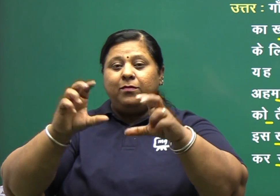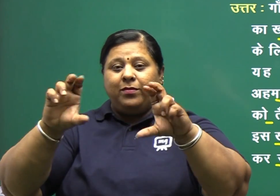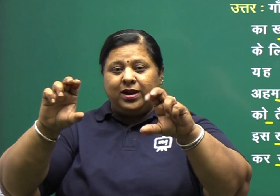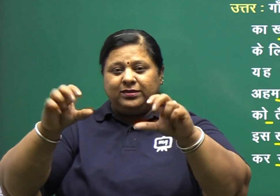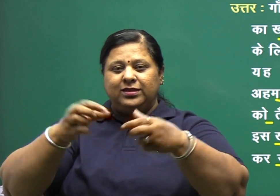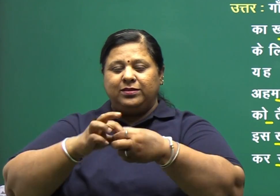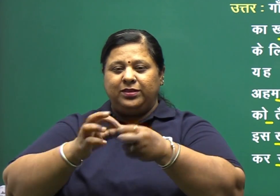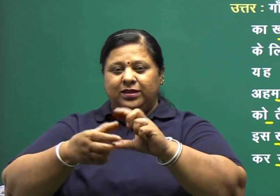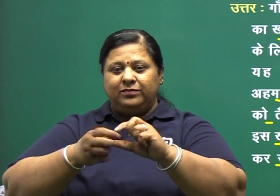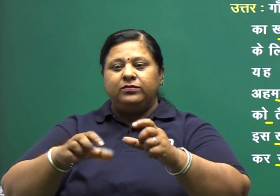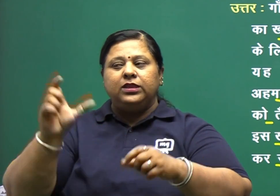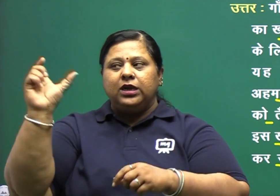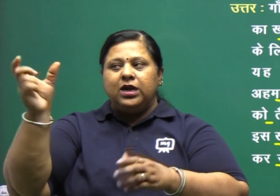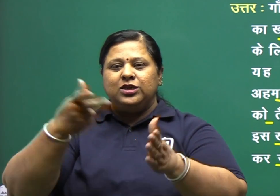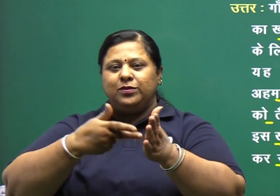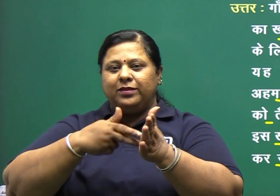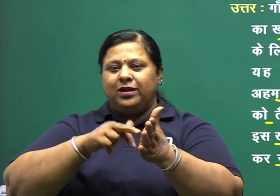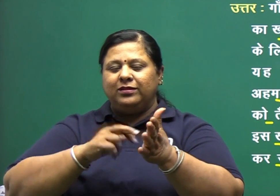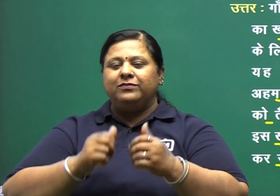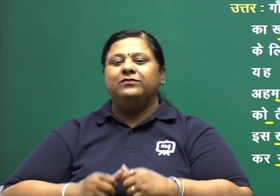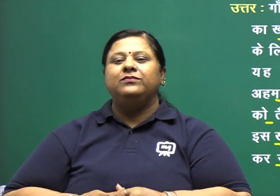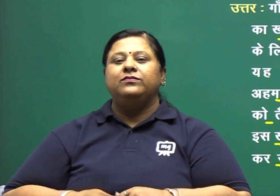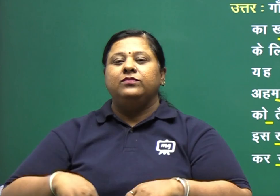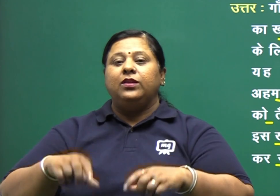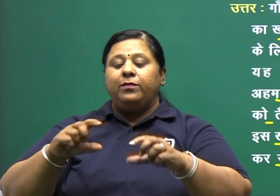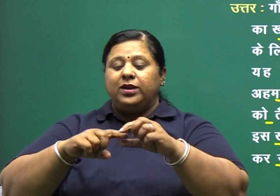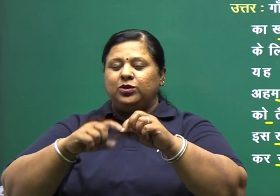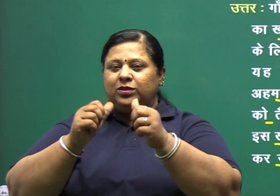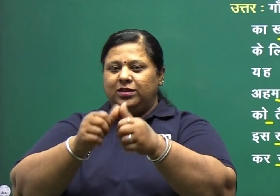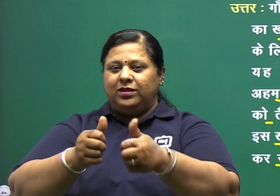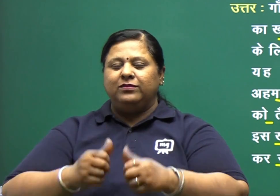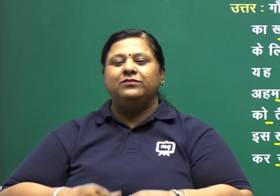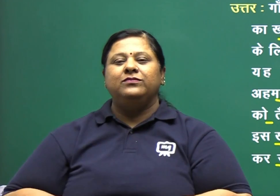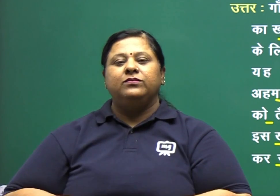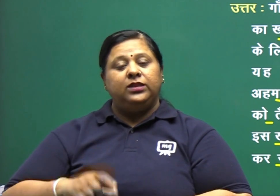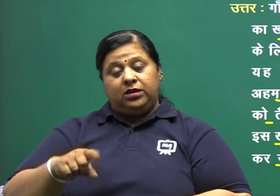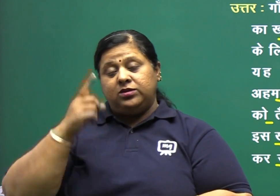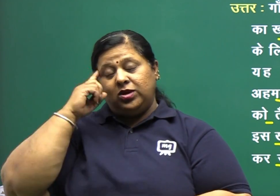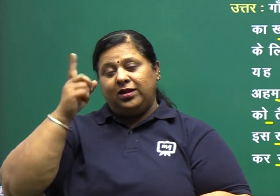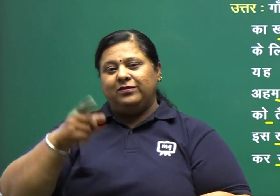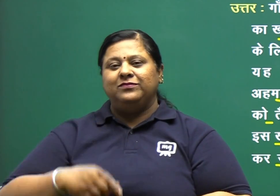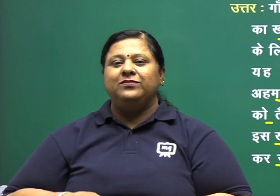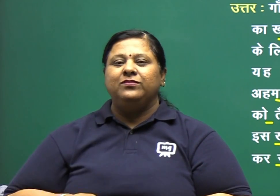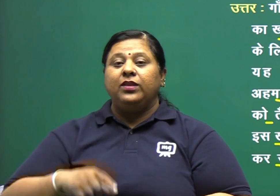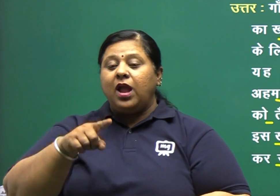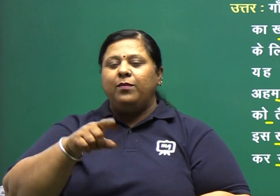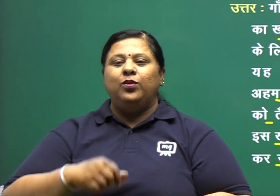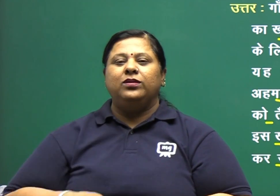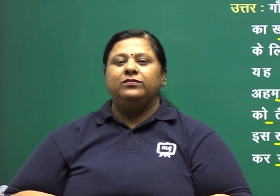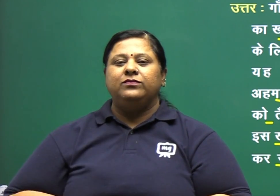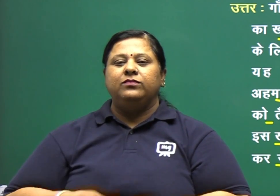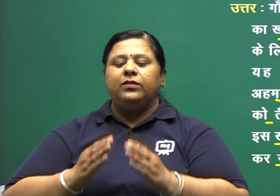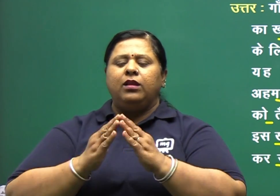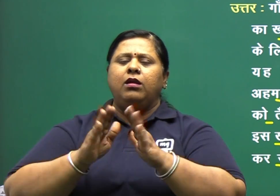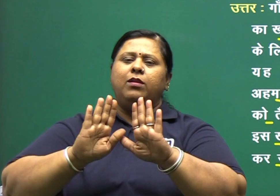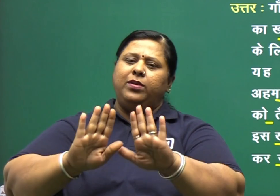संबंधित कठिन शब्दार्थ, प्रश्नोत्तर। यहाँ जाने आप